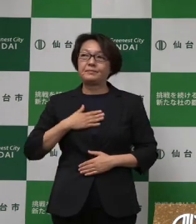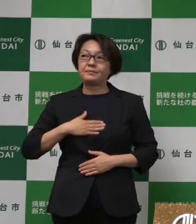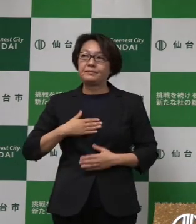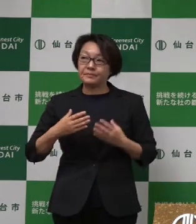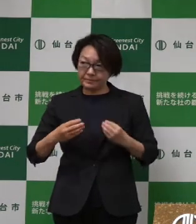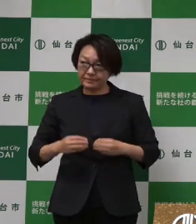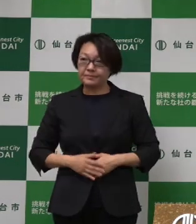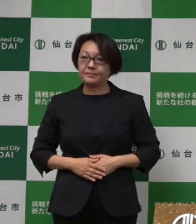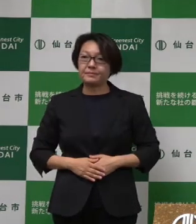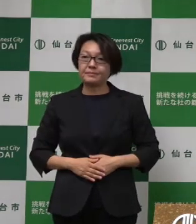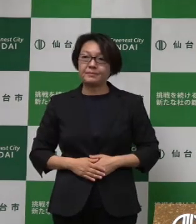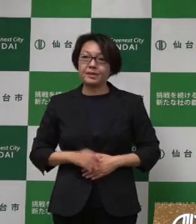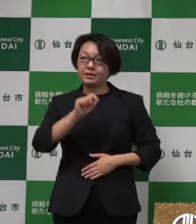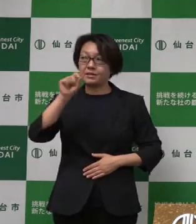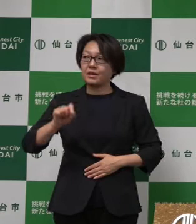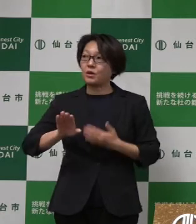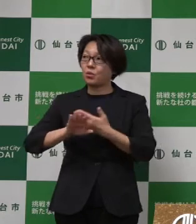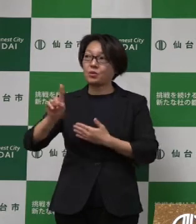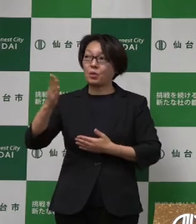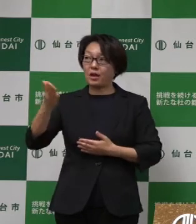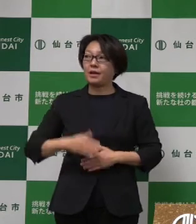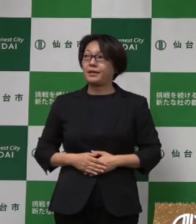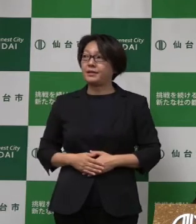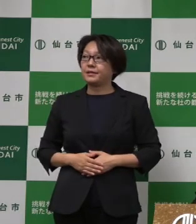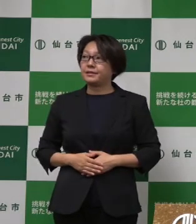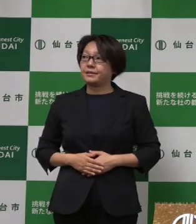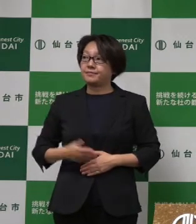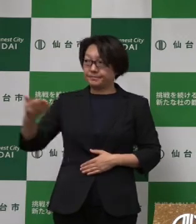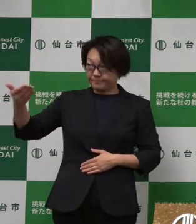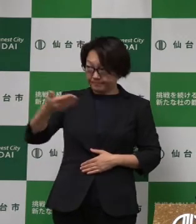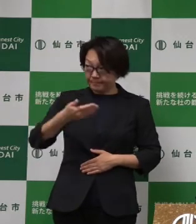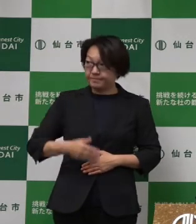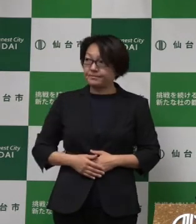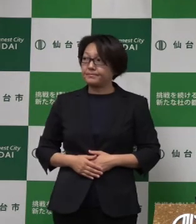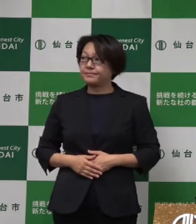はい、他にいかがでしょうか。どうぞ。